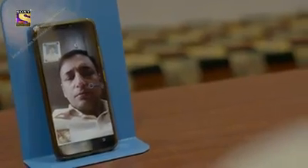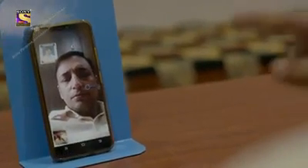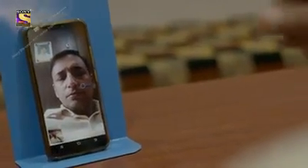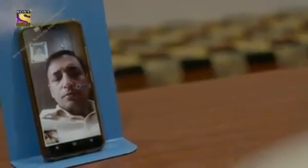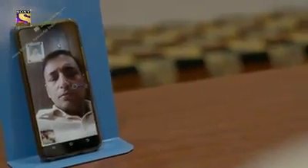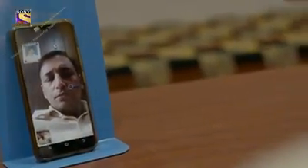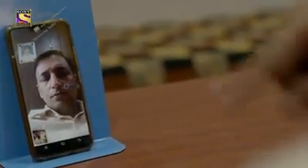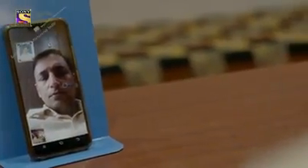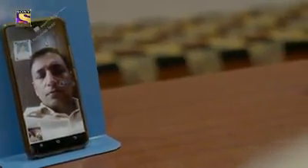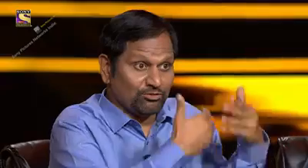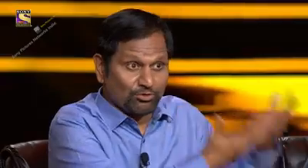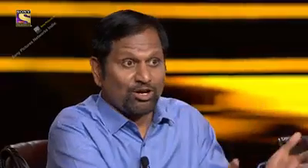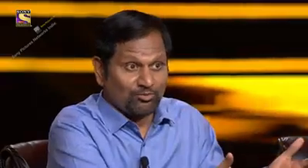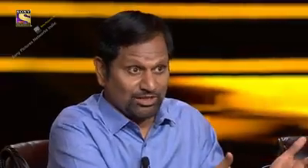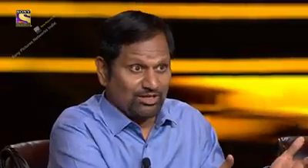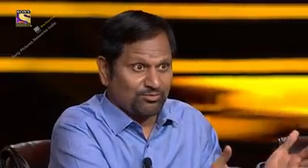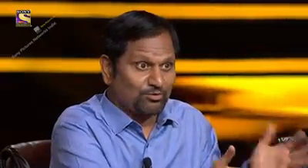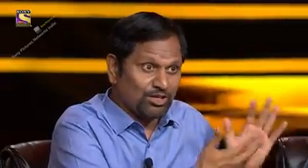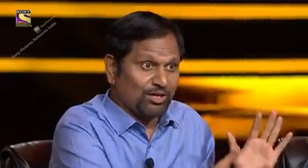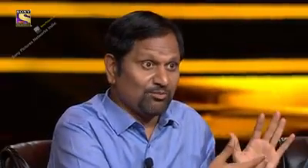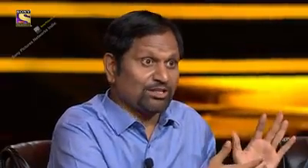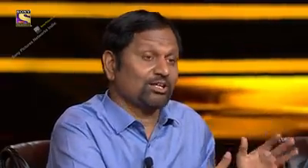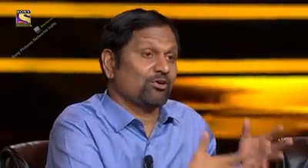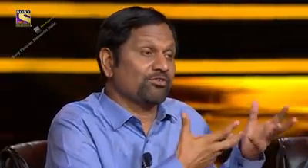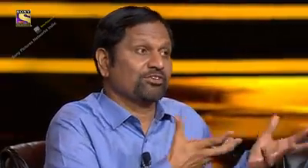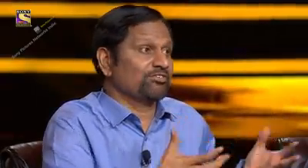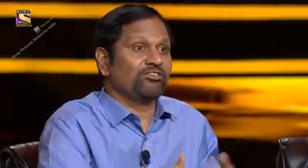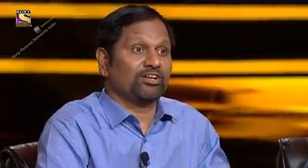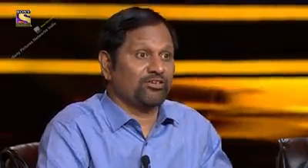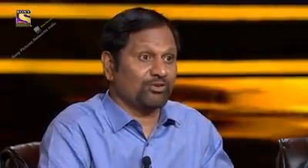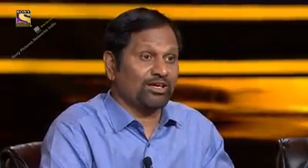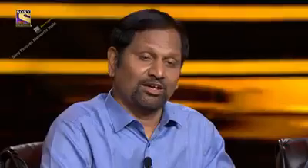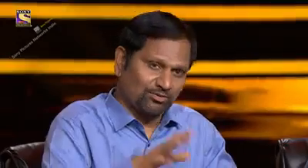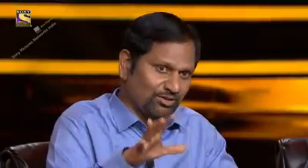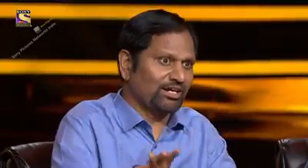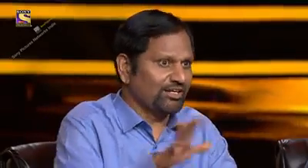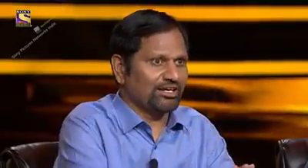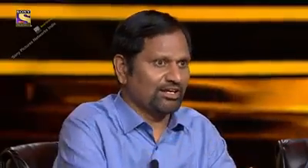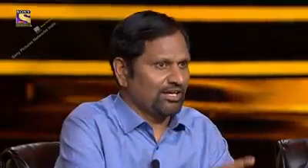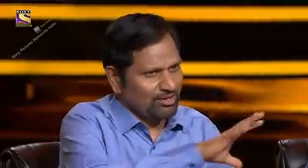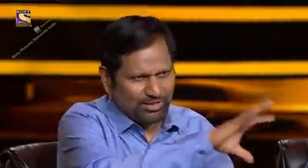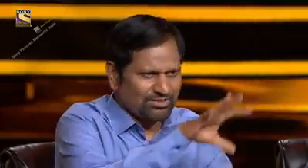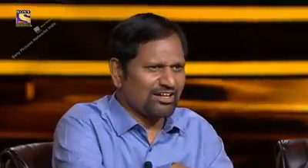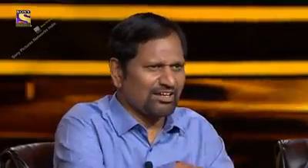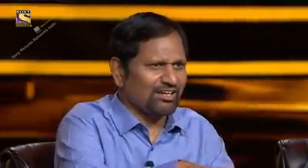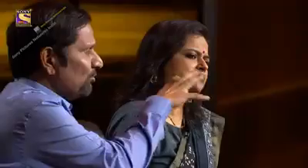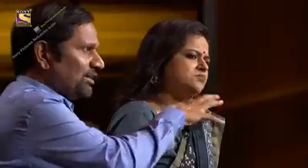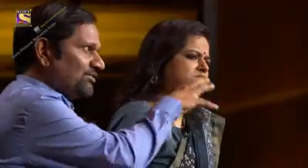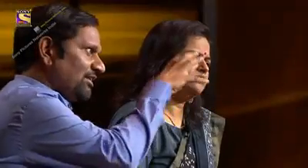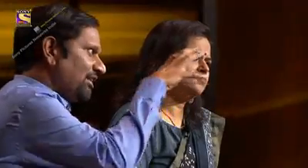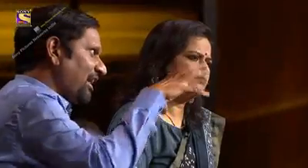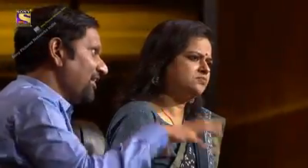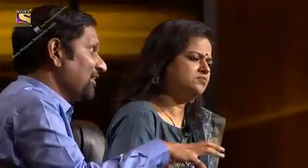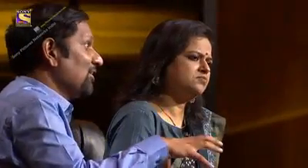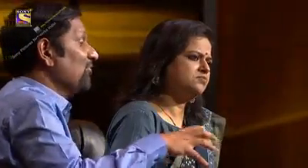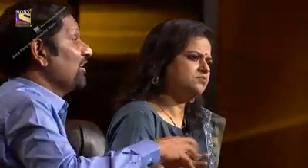तो पहले मध्यप्रदेश के बच्चे जो गुड़गाओं में थे उनके वारे मताया तो अफिसर सेंसिटाइज हो गए उन्होंने का ठीक है एक बस आ रहे है वो